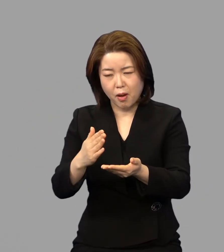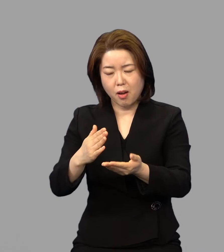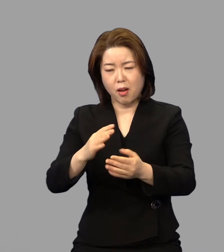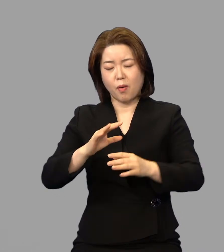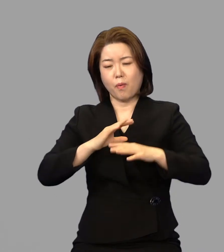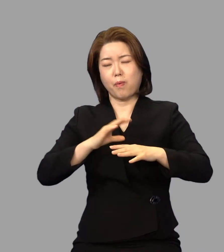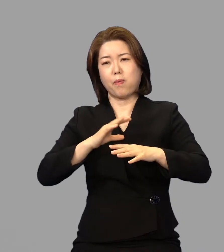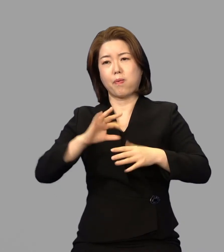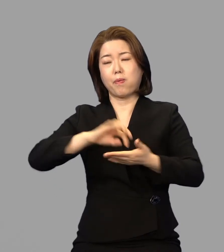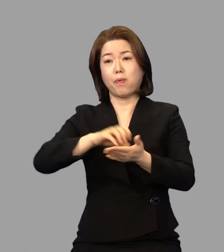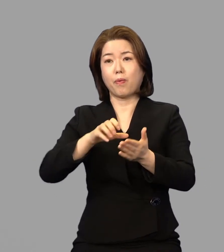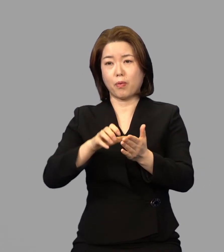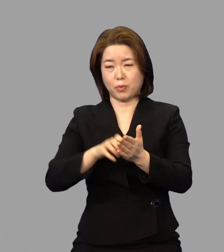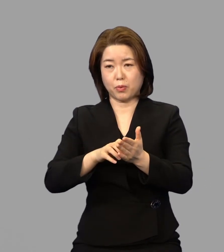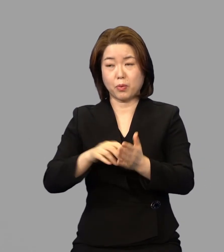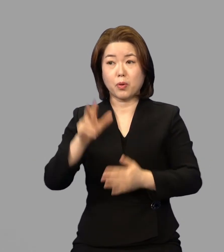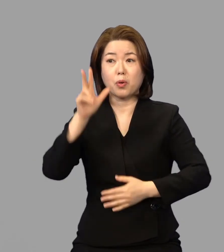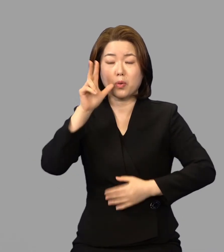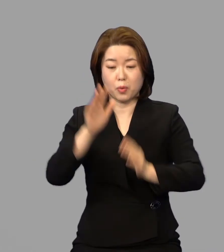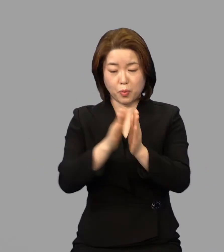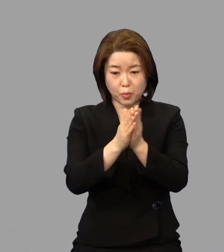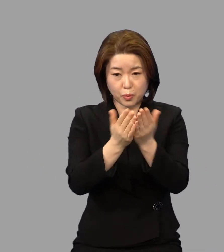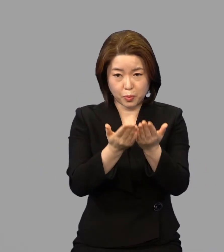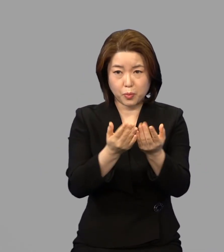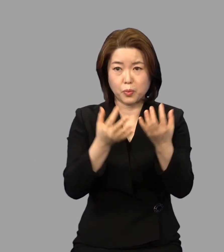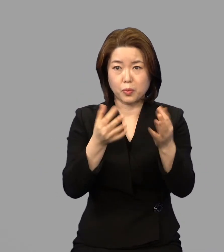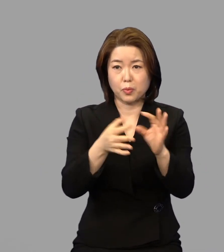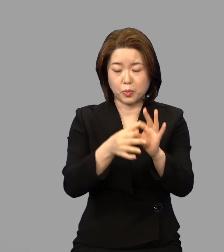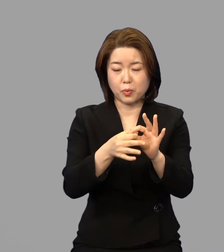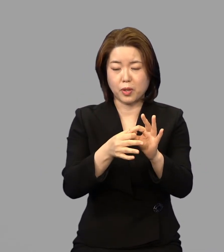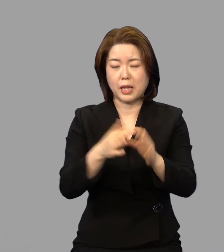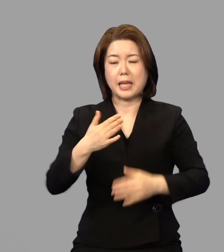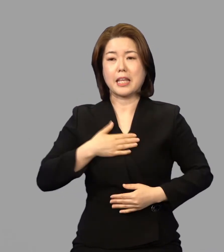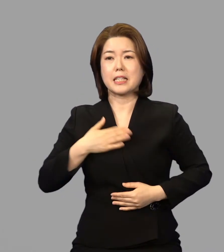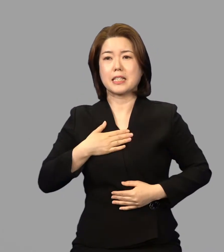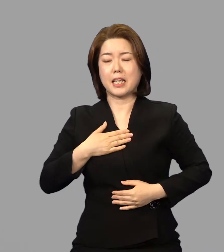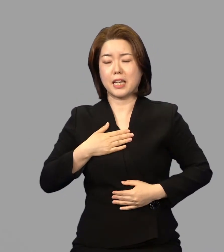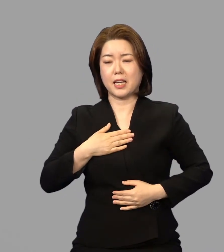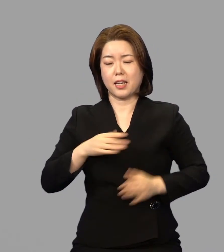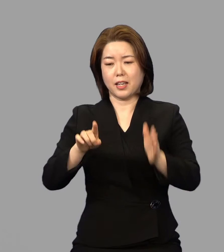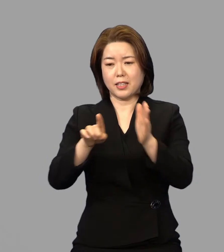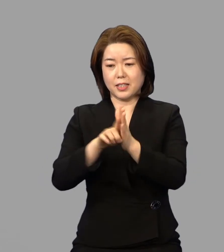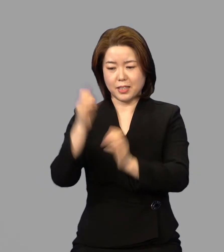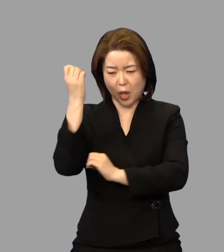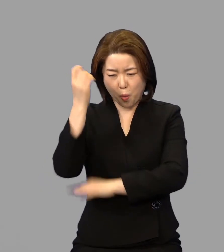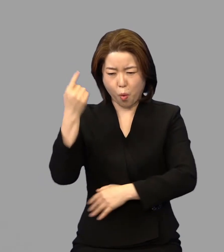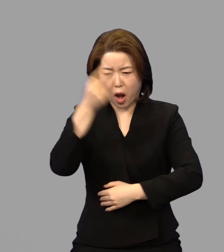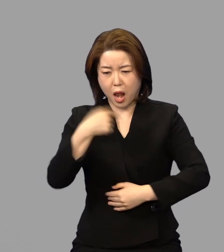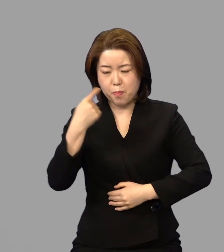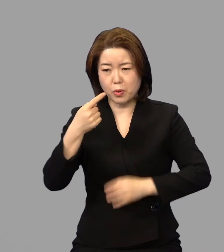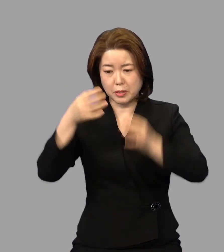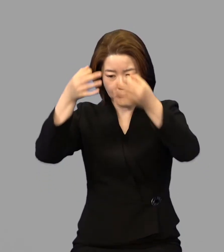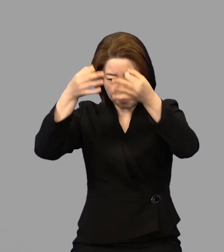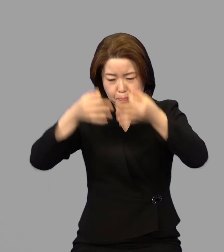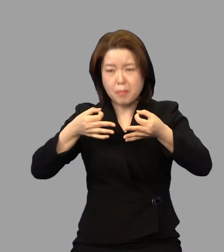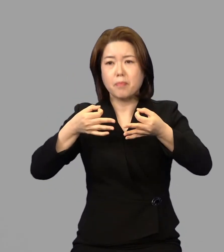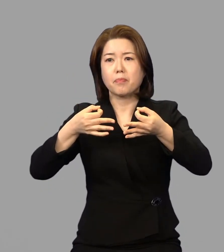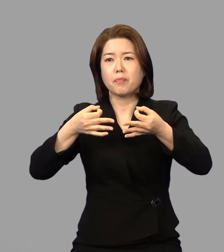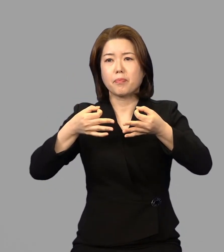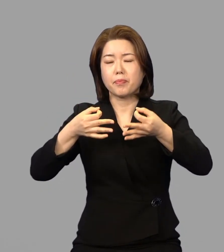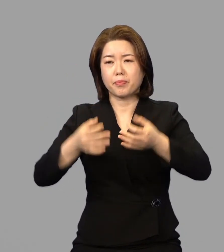여호수아를 통하여 저의 신앙의 민낯도 확 보여주시는